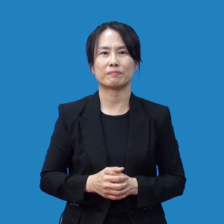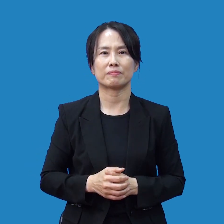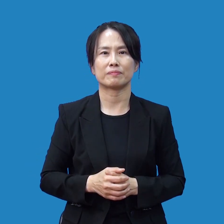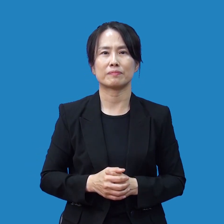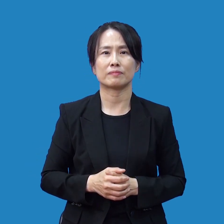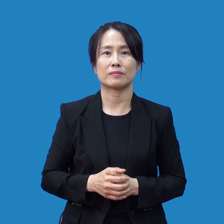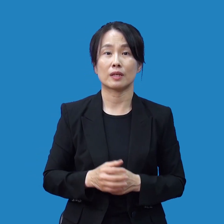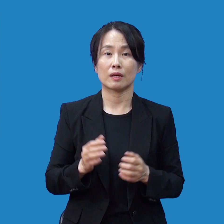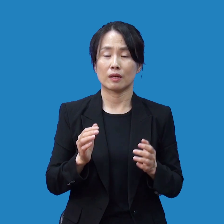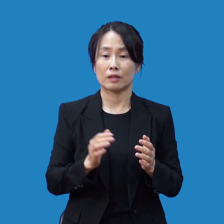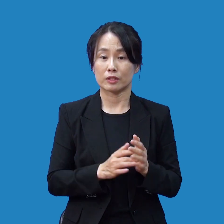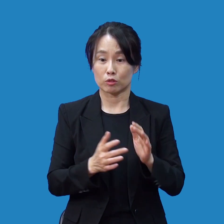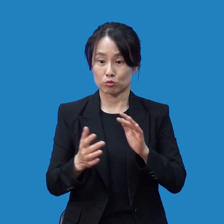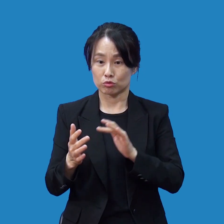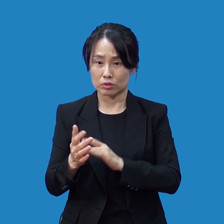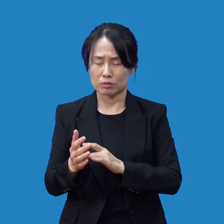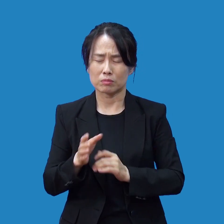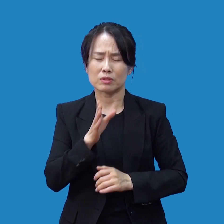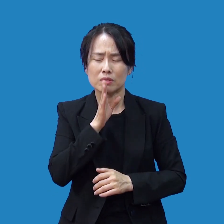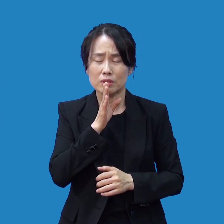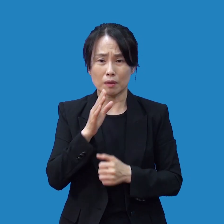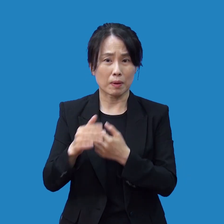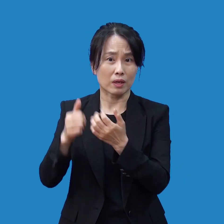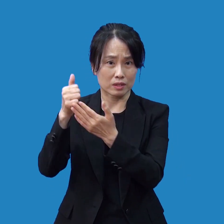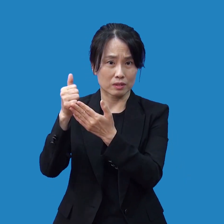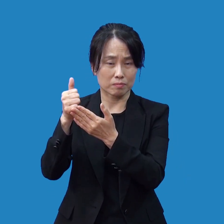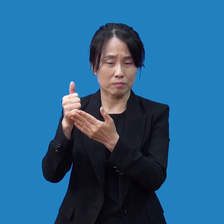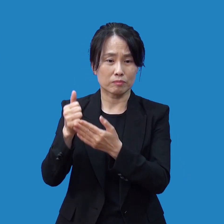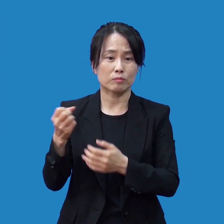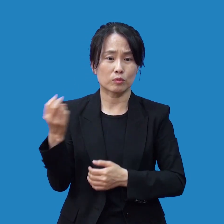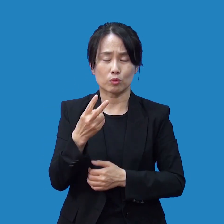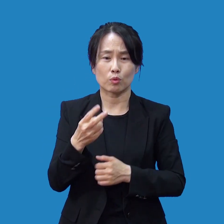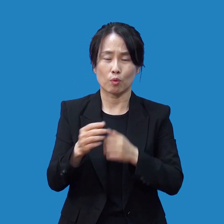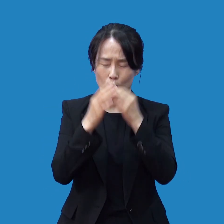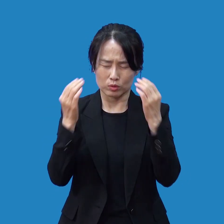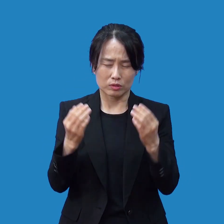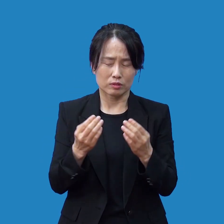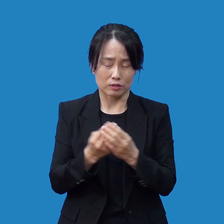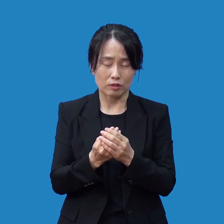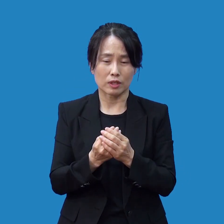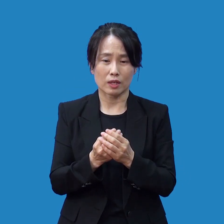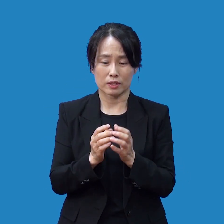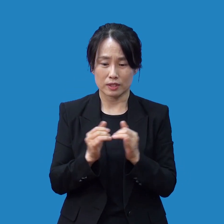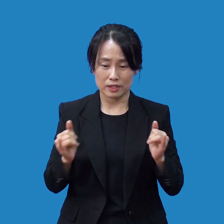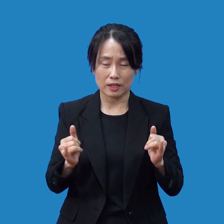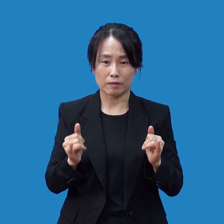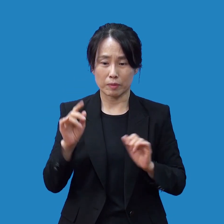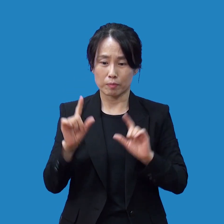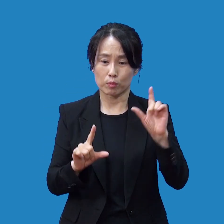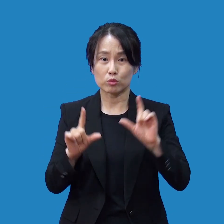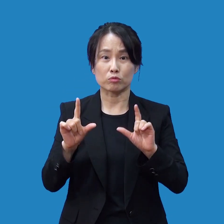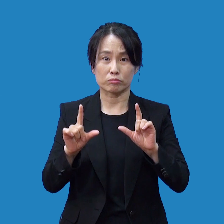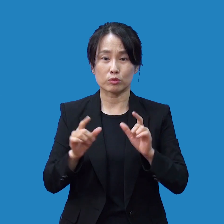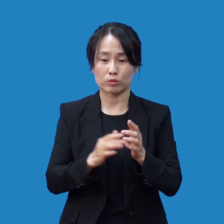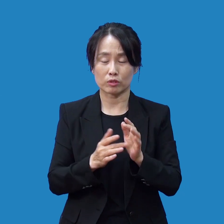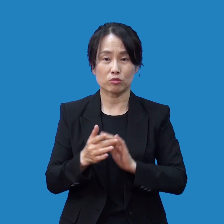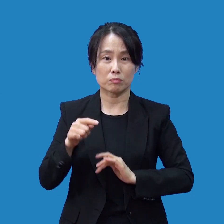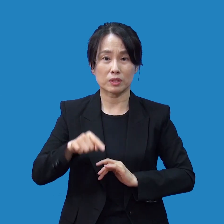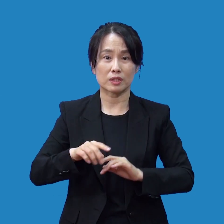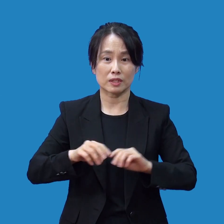우리 예수님께서 참 하나님이시지만 온전한 사람이 되셨는데, 이 땅에 오셨지만